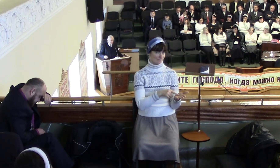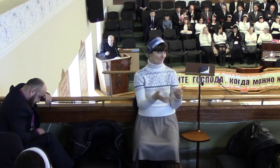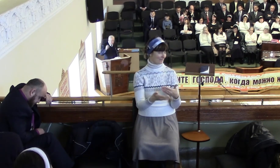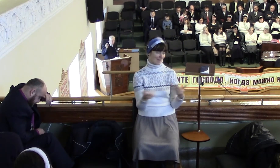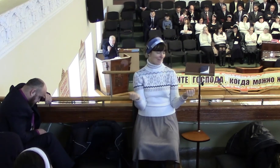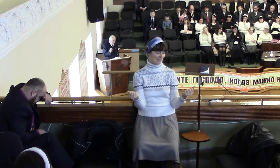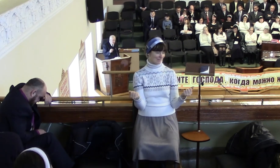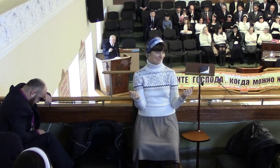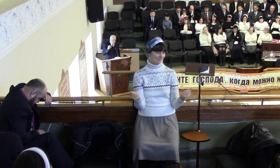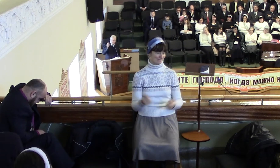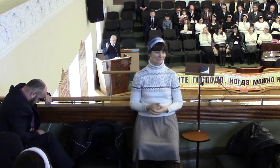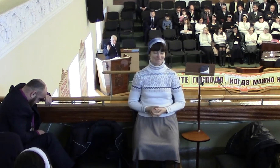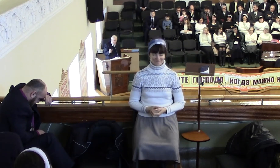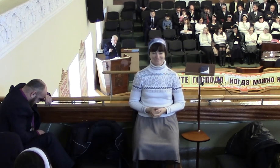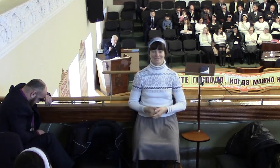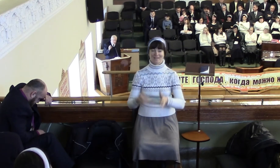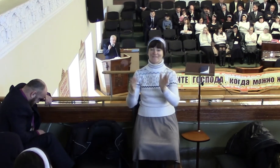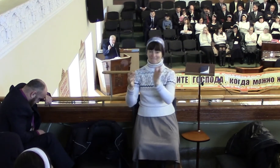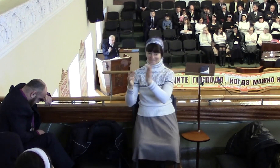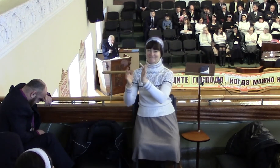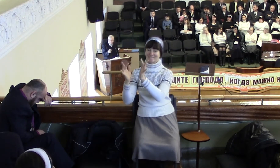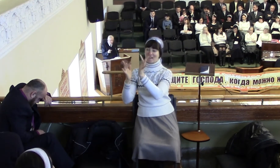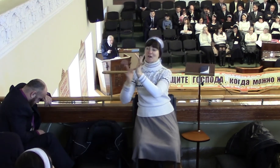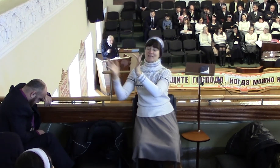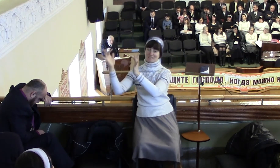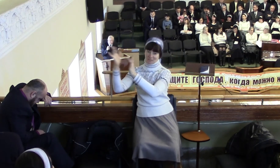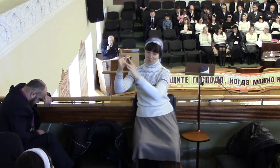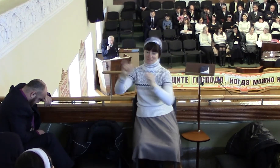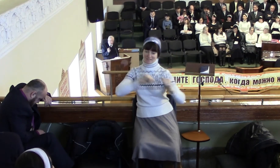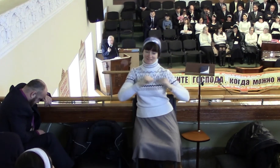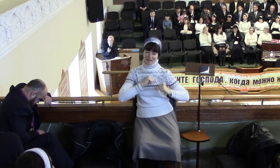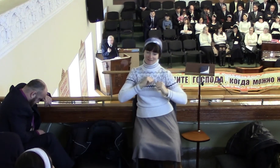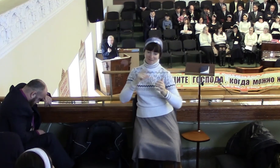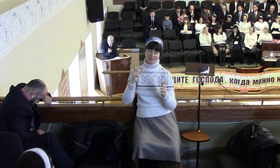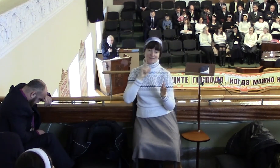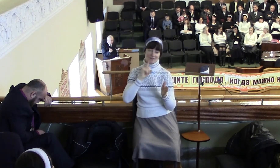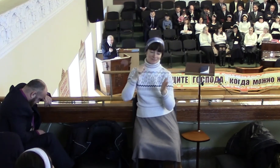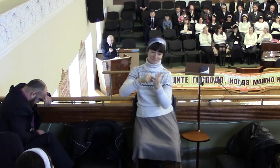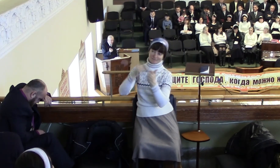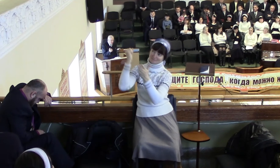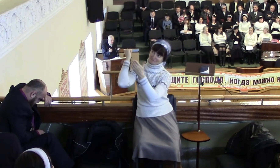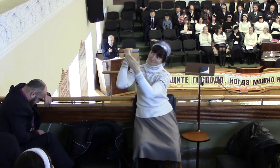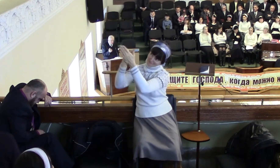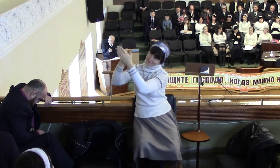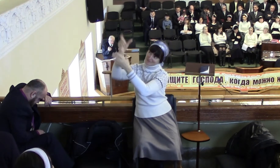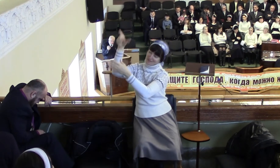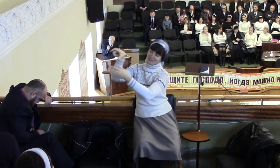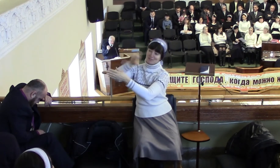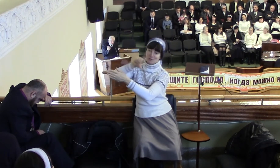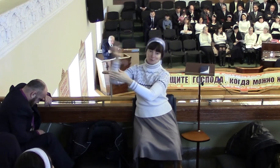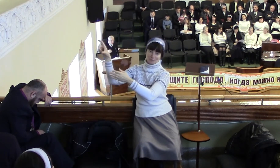Христос грех пригвоздил ко кресту. Знаете, так ярко заявляет Петр,